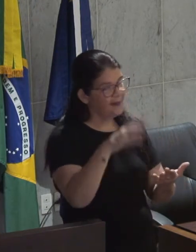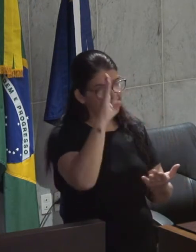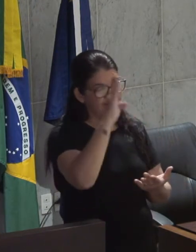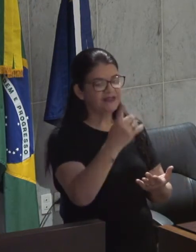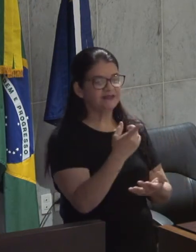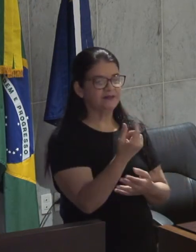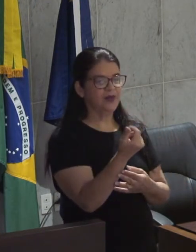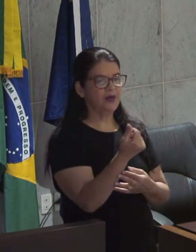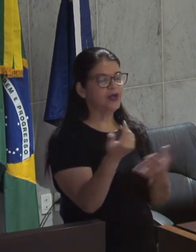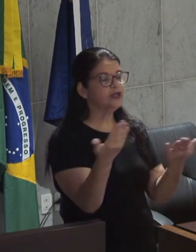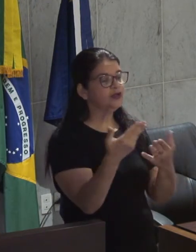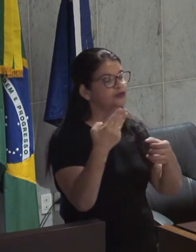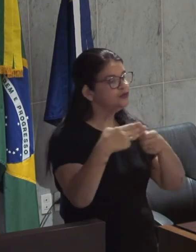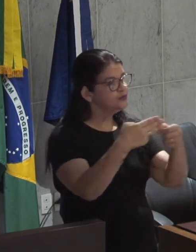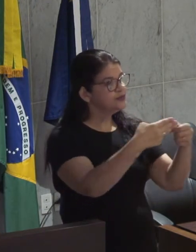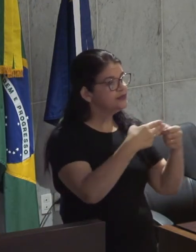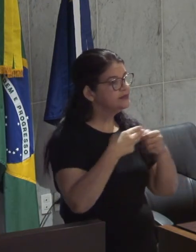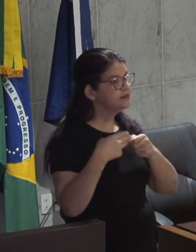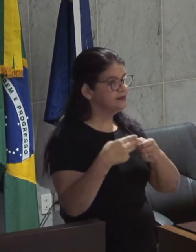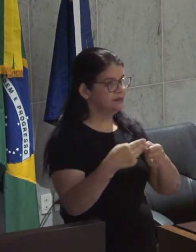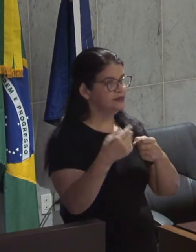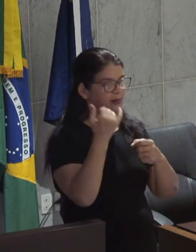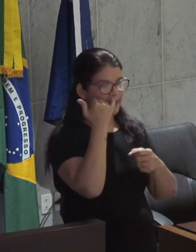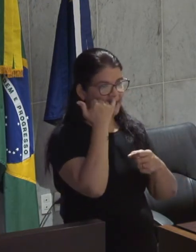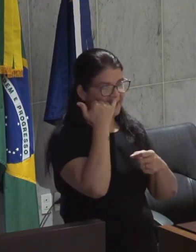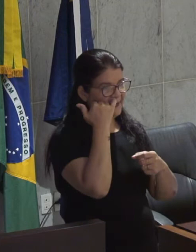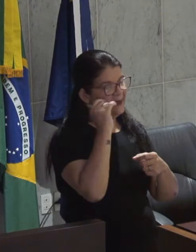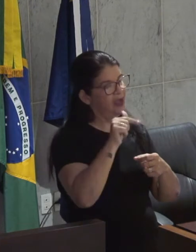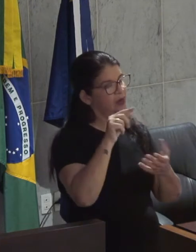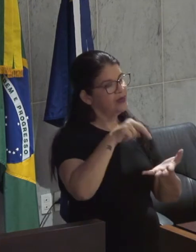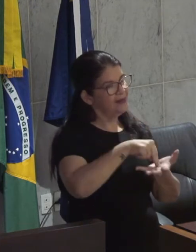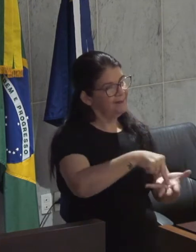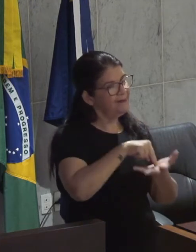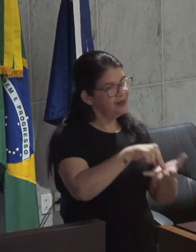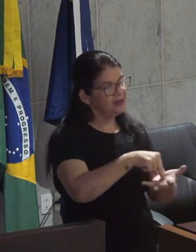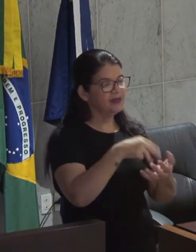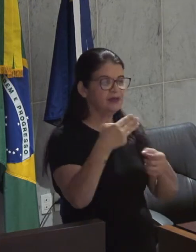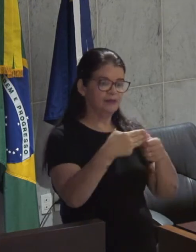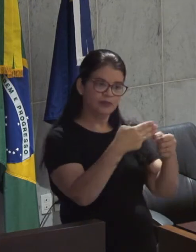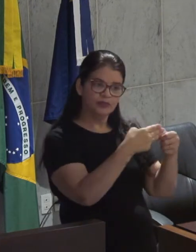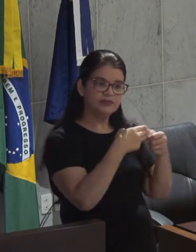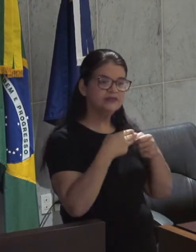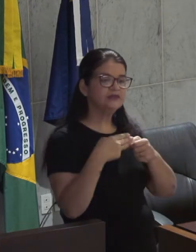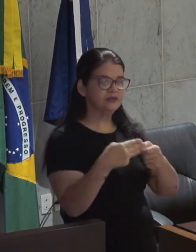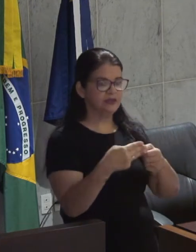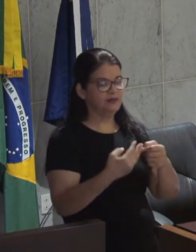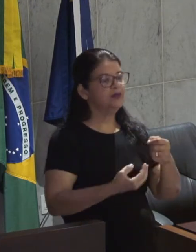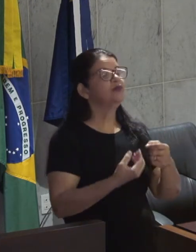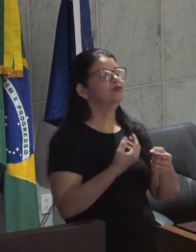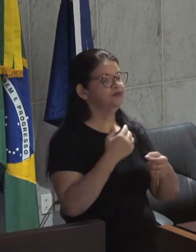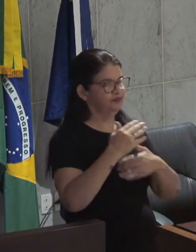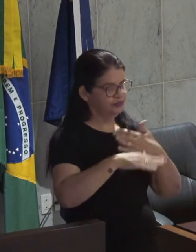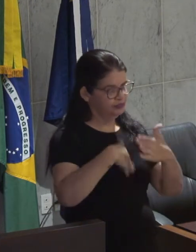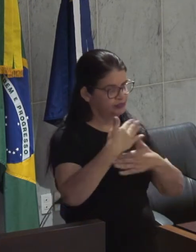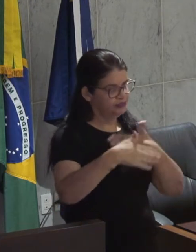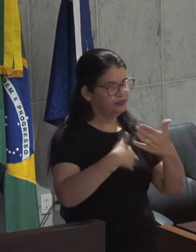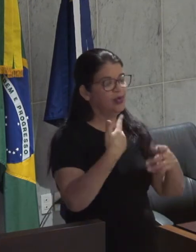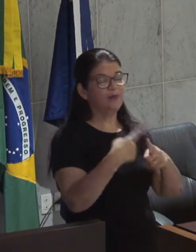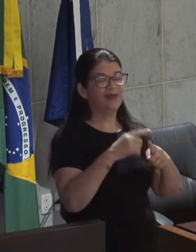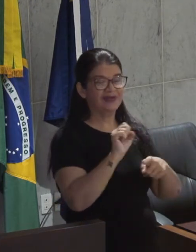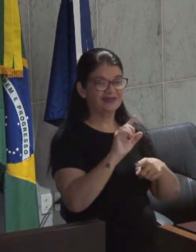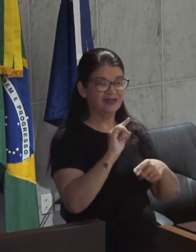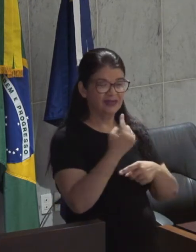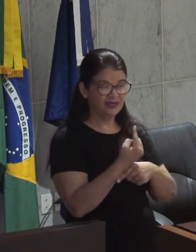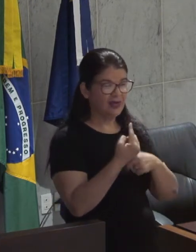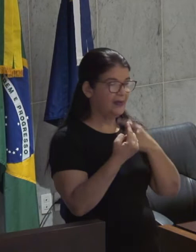renda hoje nos municípios. É o que mantém muito município vivo. Porque se a gente